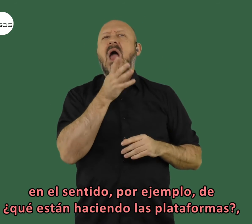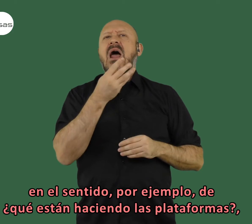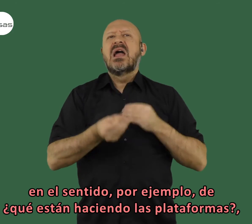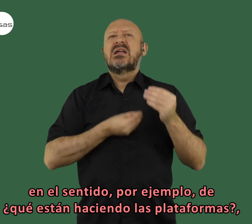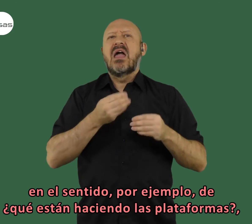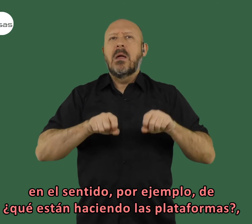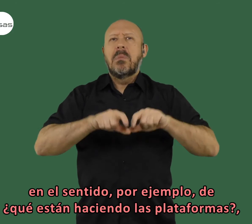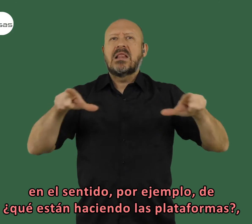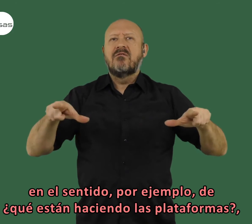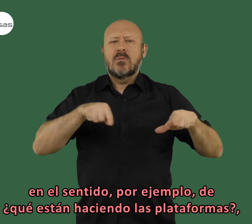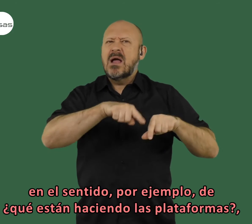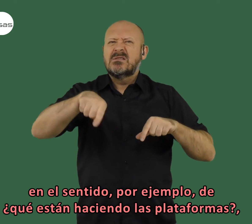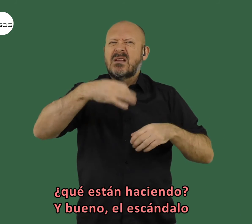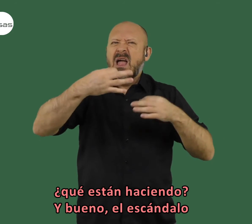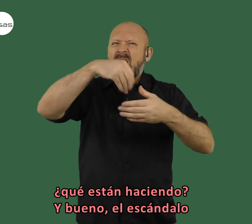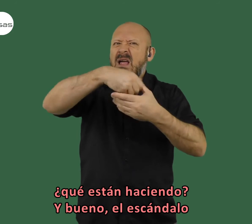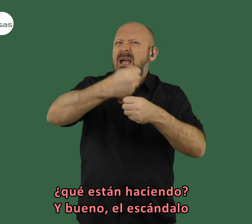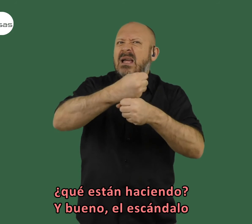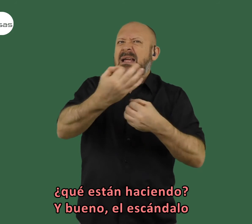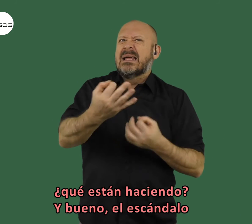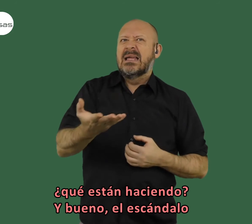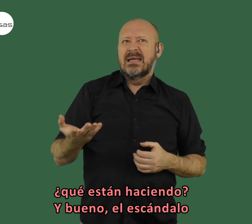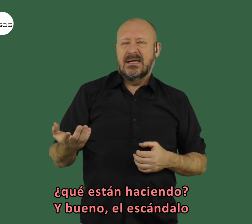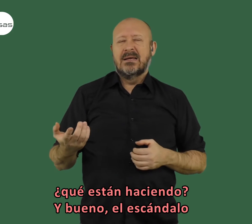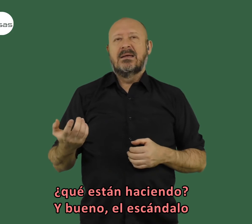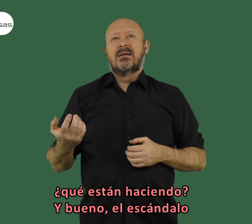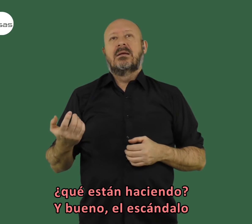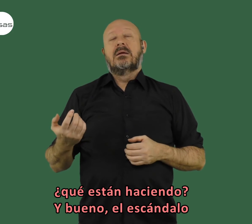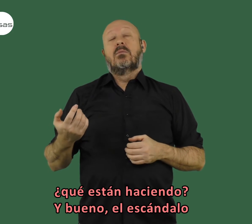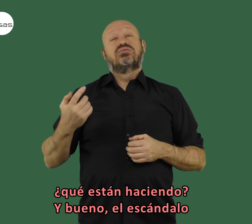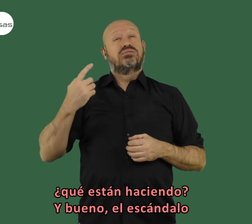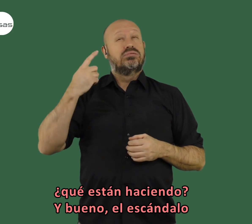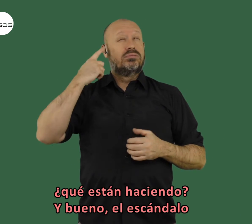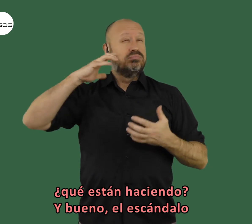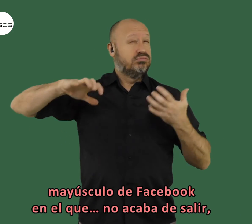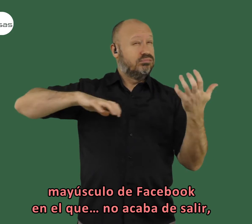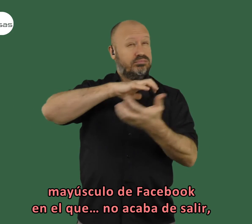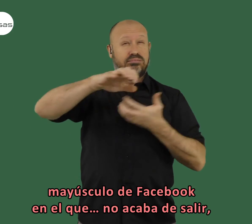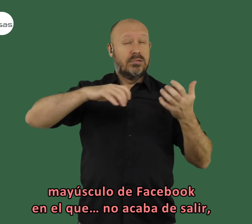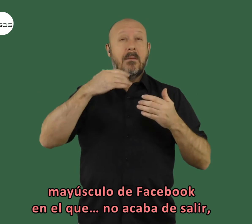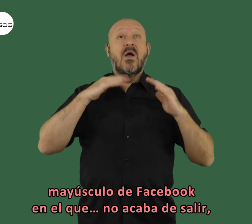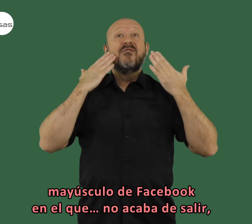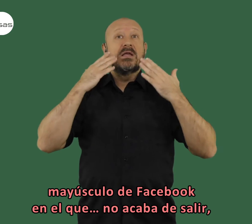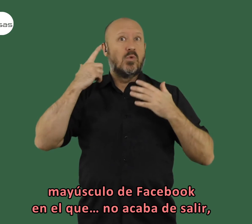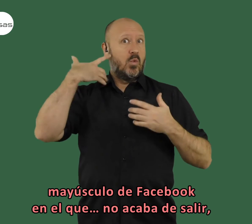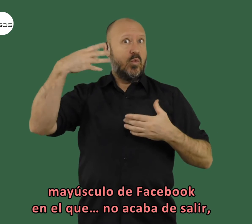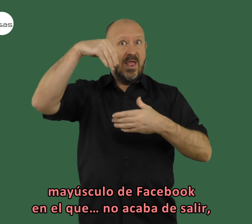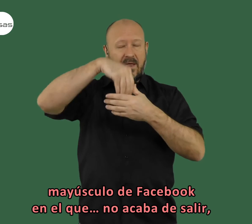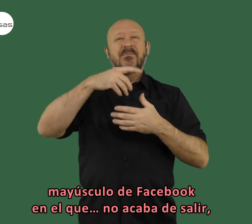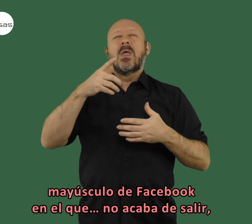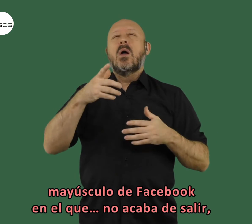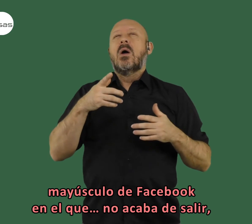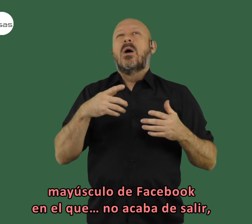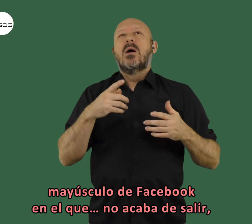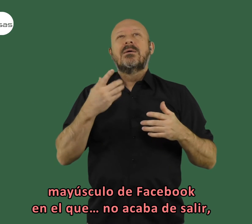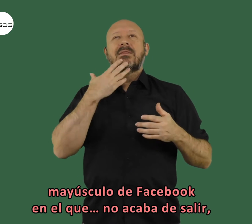de qué están haciendo las plataformas, qué están haciendo. Y bueno, el escándalo mayúsculo de Facebook, en el que